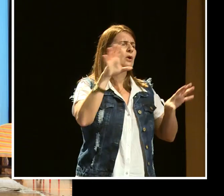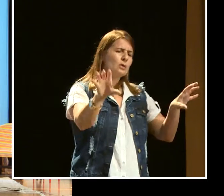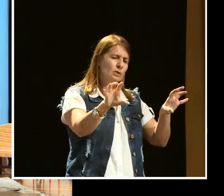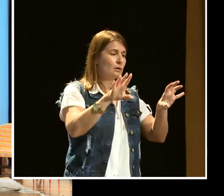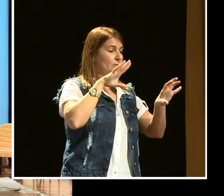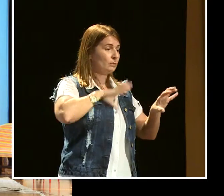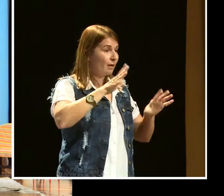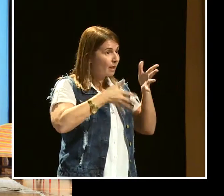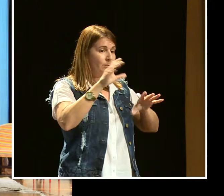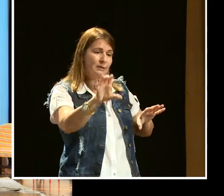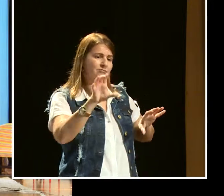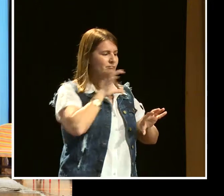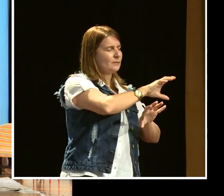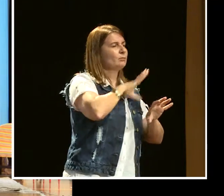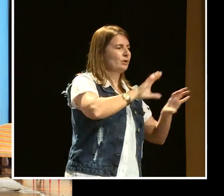comissão